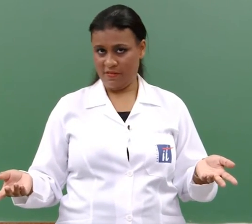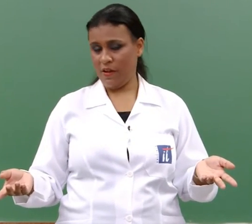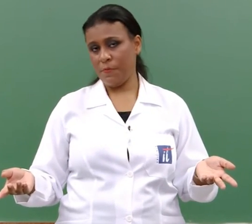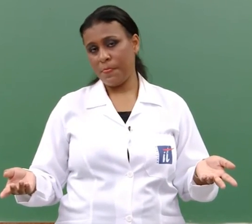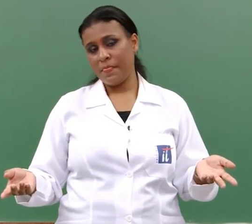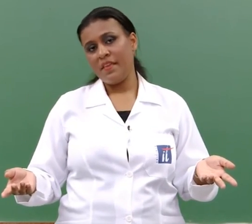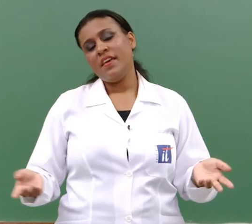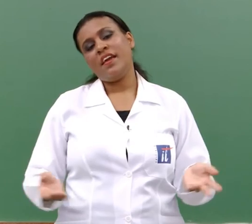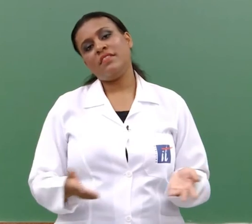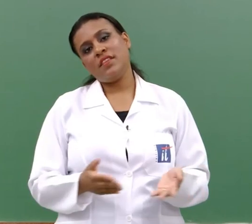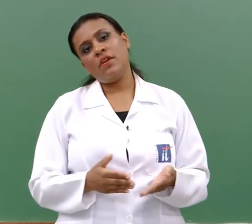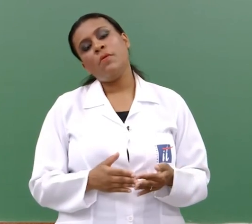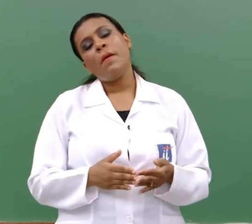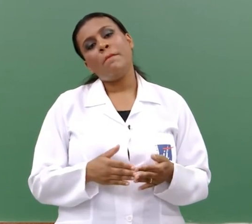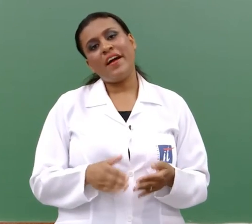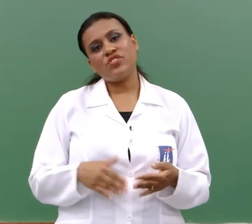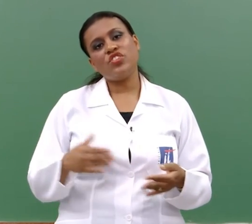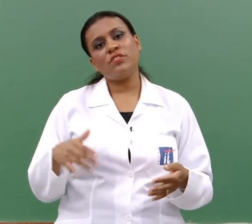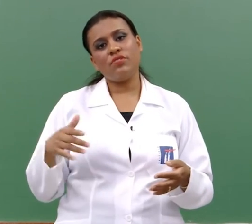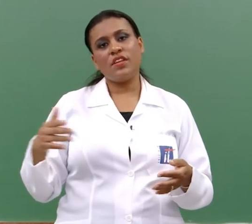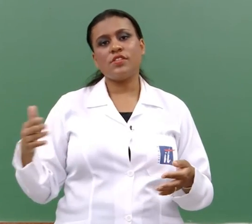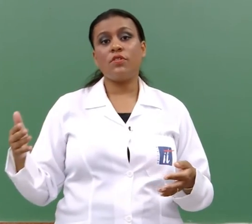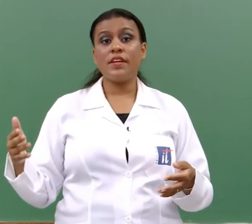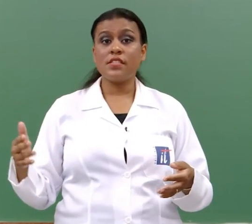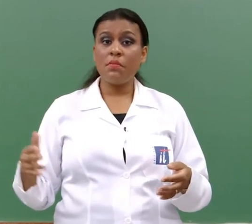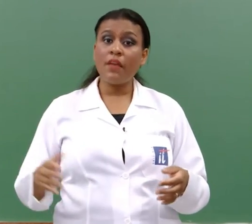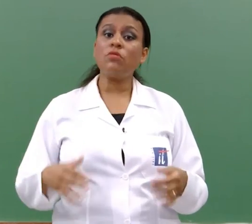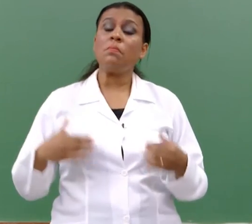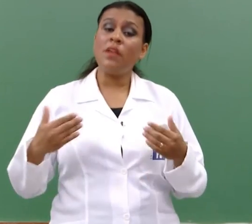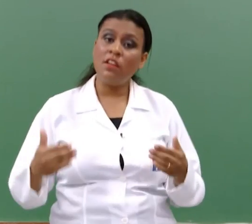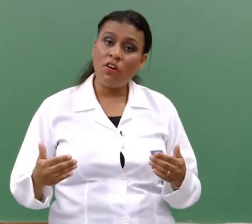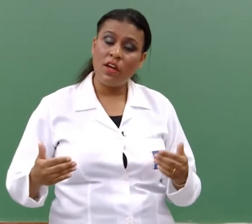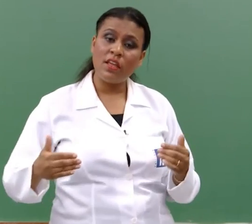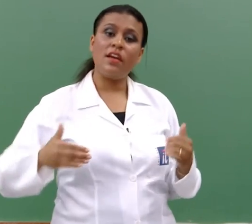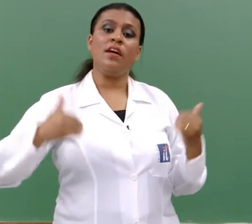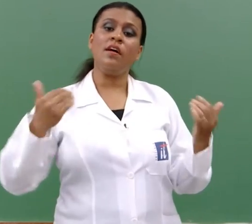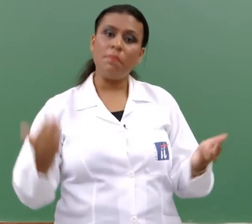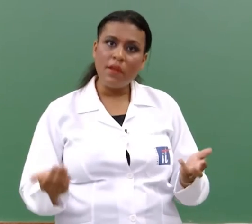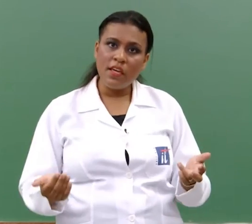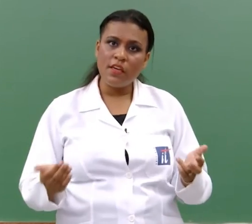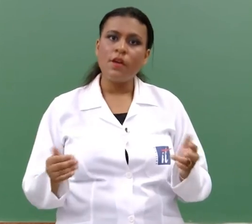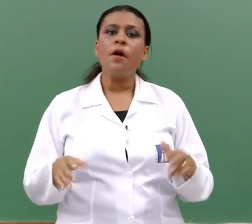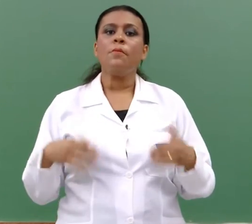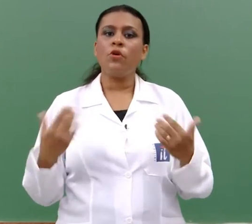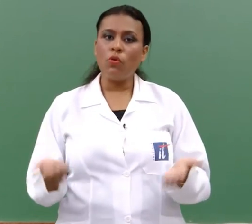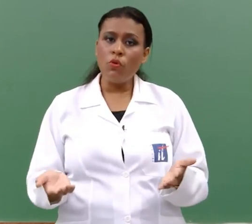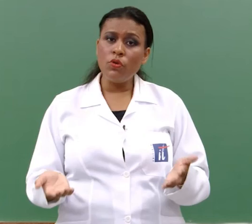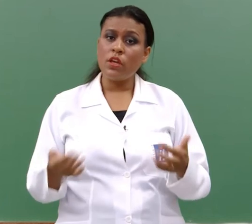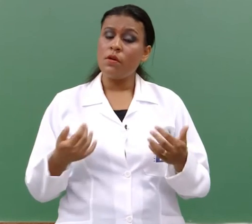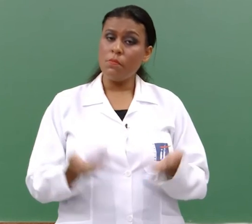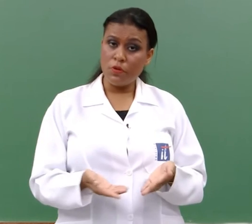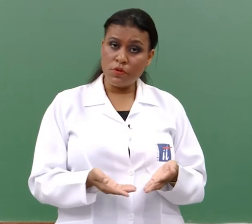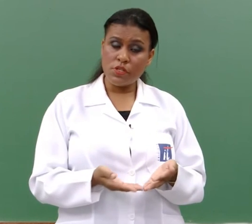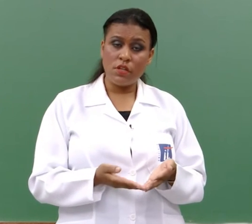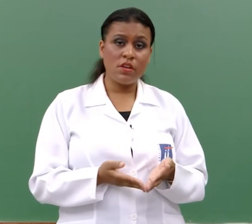tal. Então, partindo desse conhecimento, melhore, amplie, procure, busque. Nós